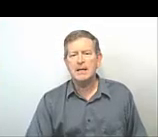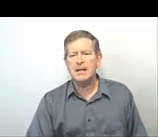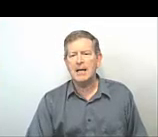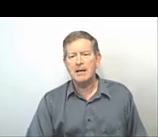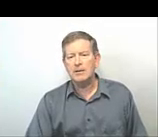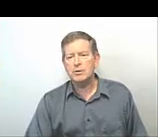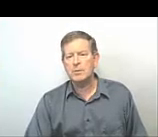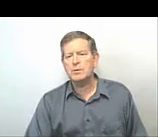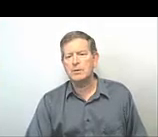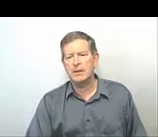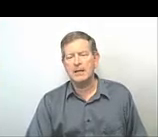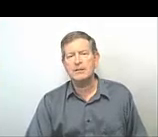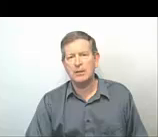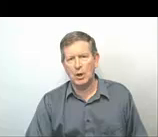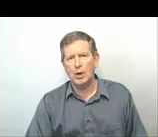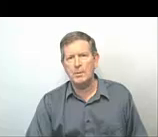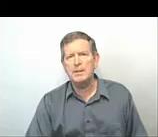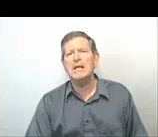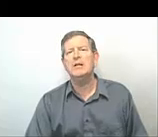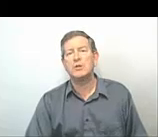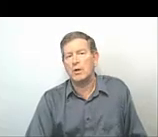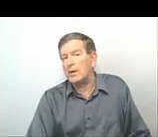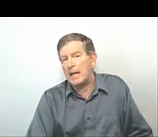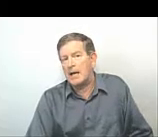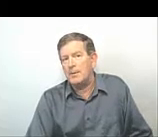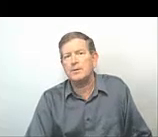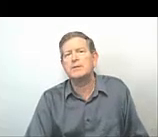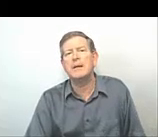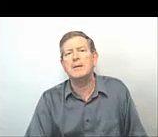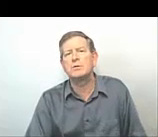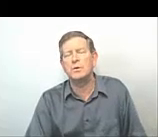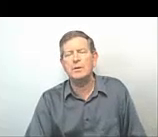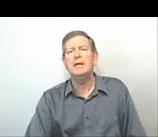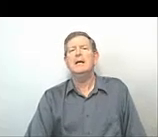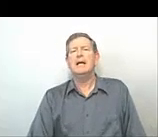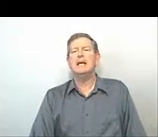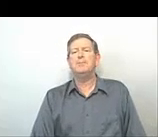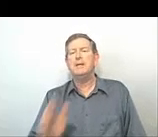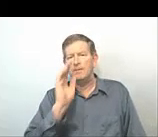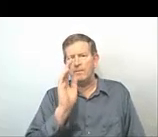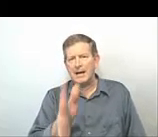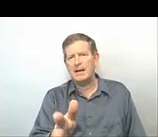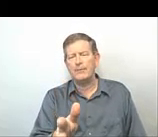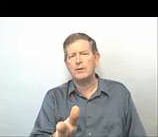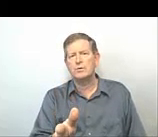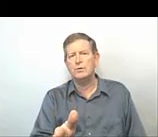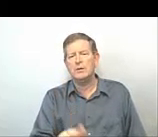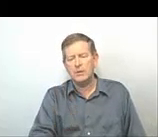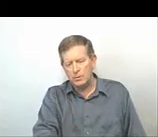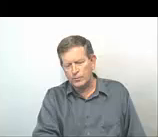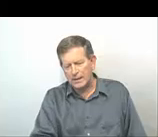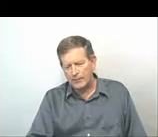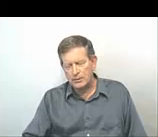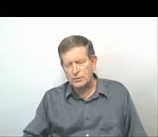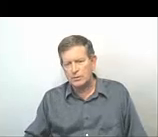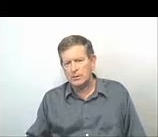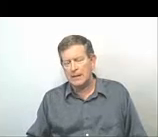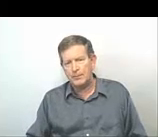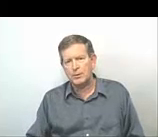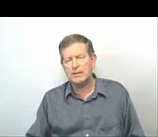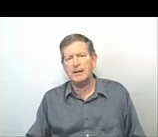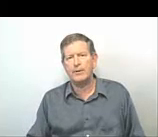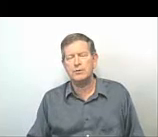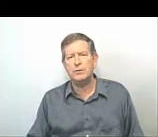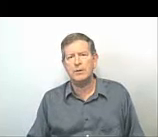l'appartement. Et là, ce monsieur-là, cet homme, il sort également de sa maison. Et puis, il va à la voiture, il ouvre